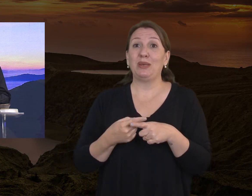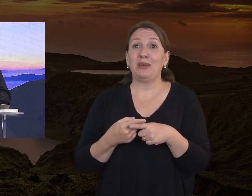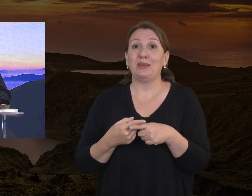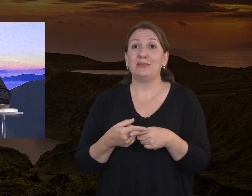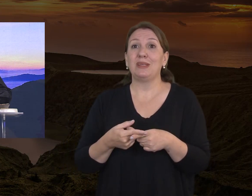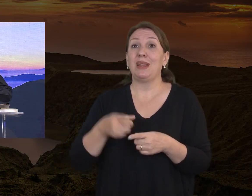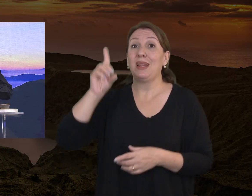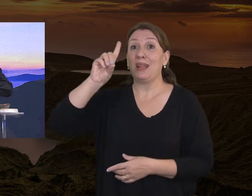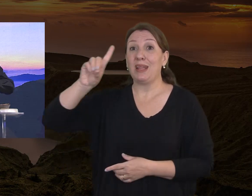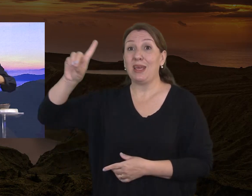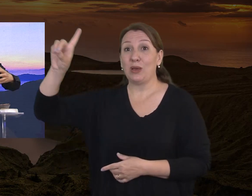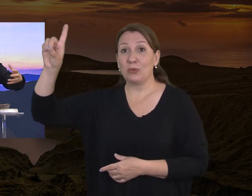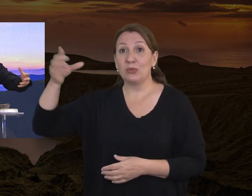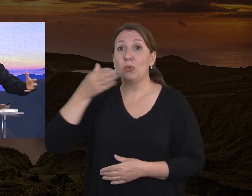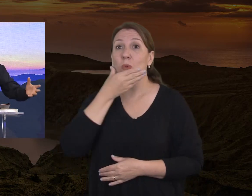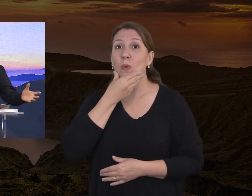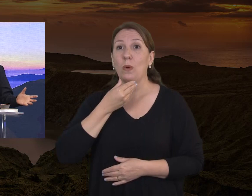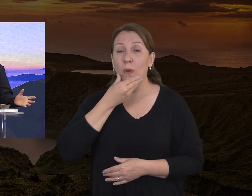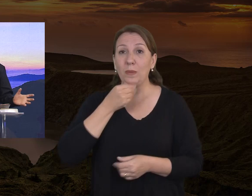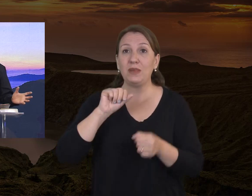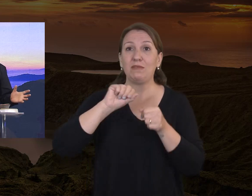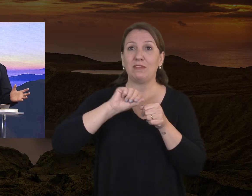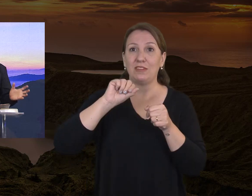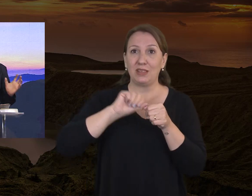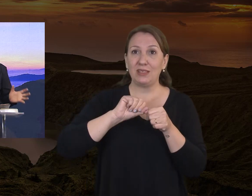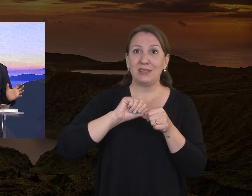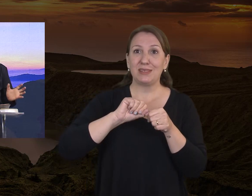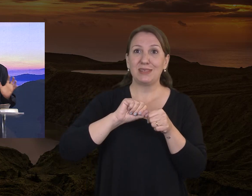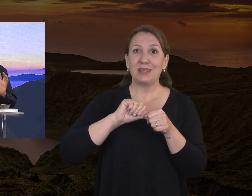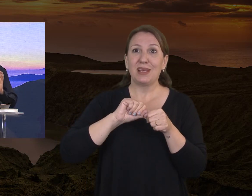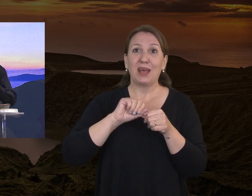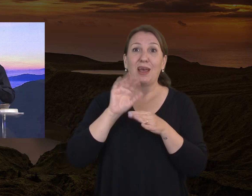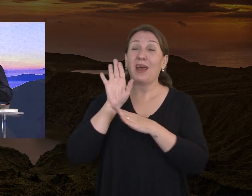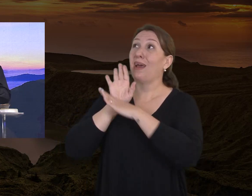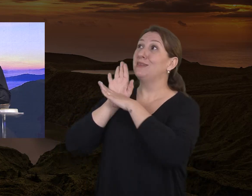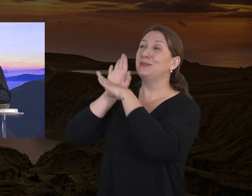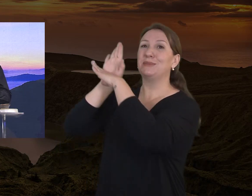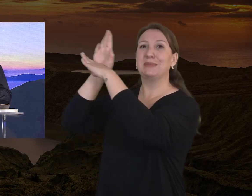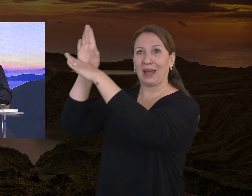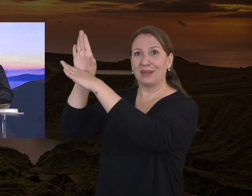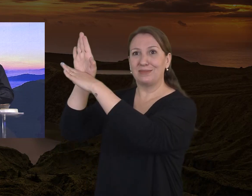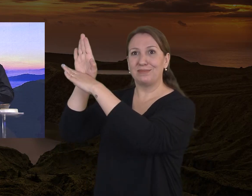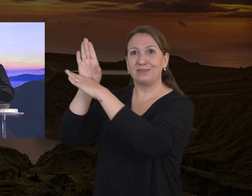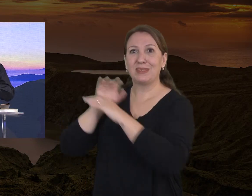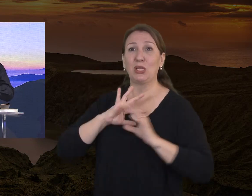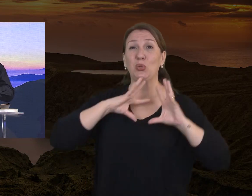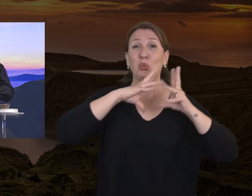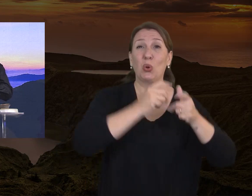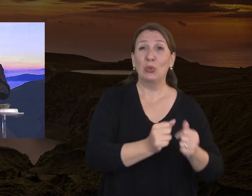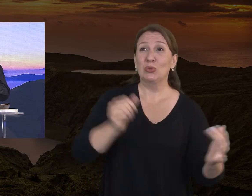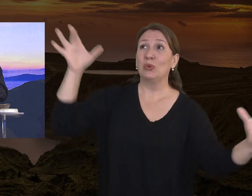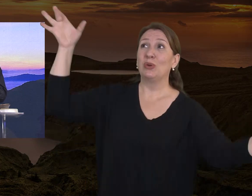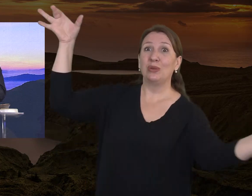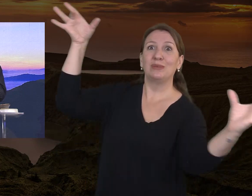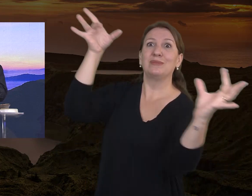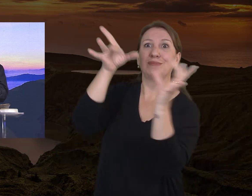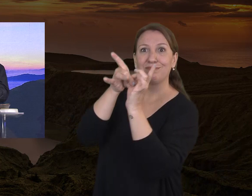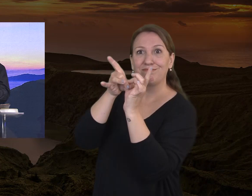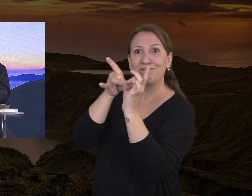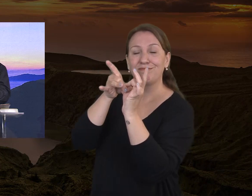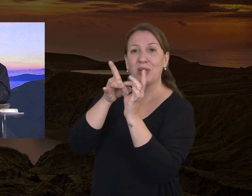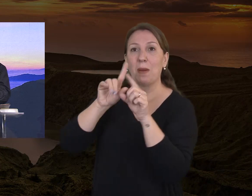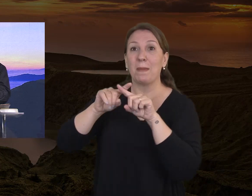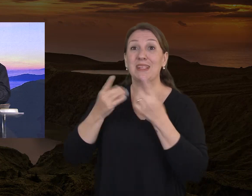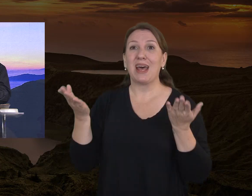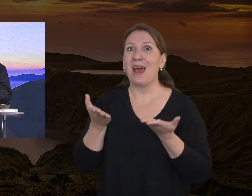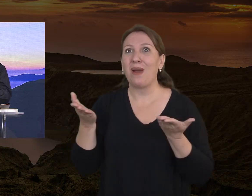justamente reaver toda a conexão, né, de toda a criação com Deus, esse homem também foi